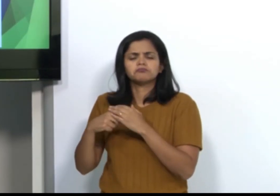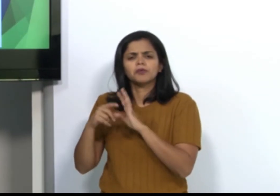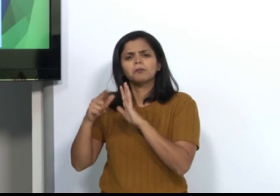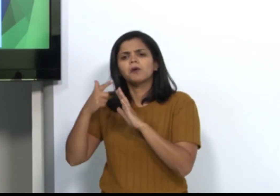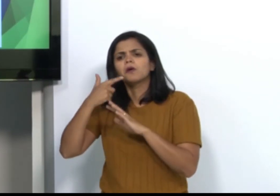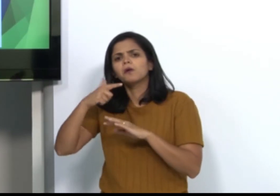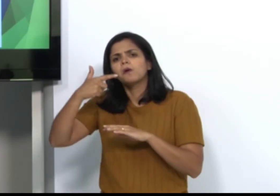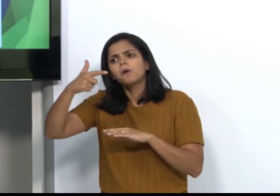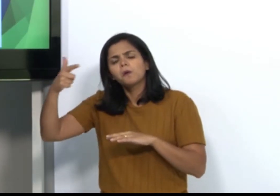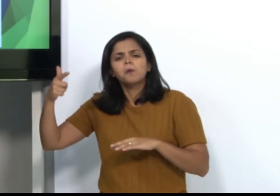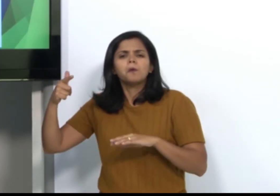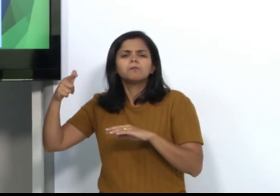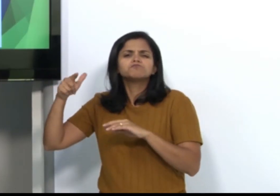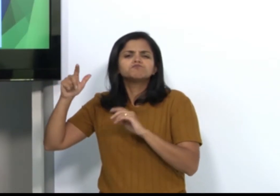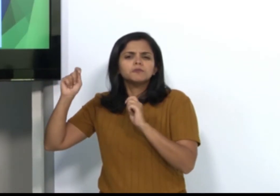utiliza a língua de sinais.